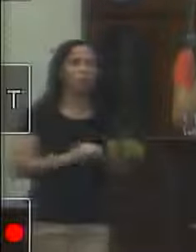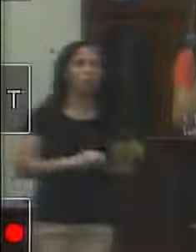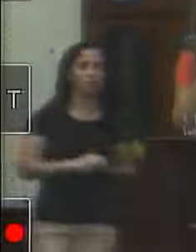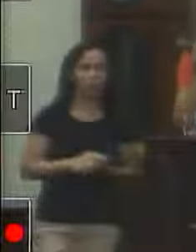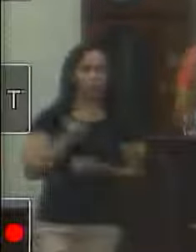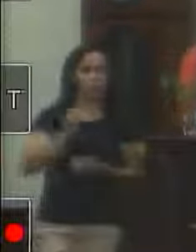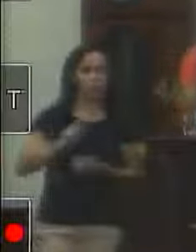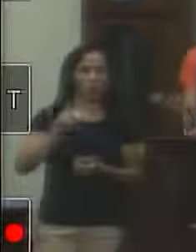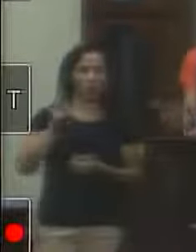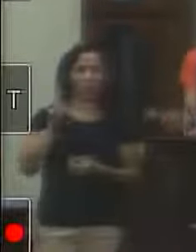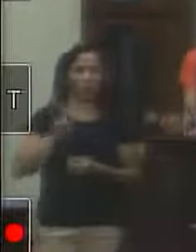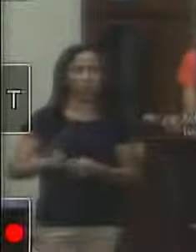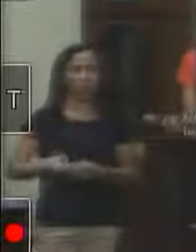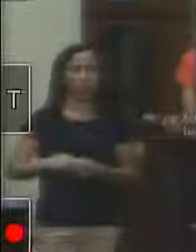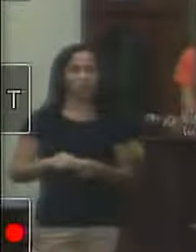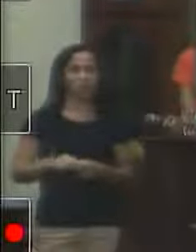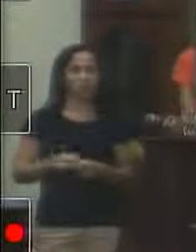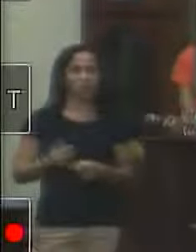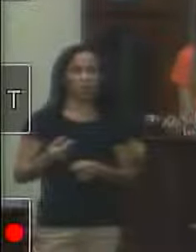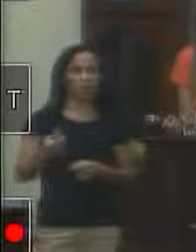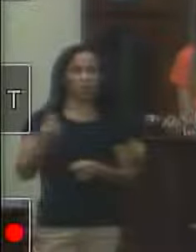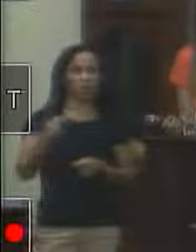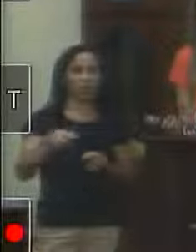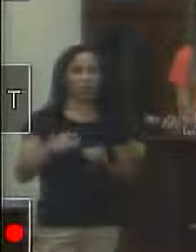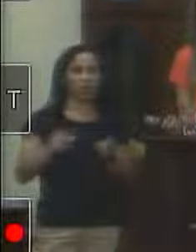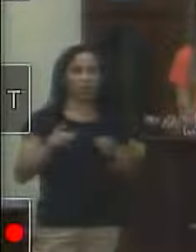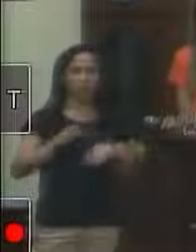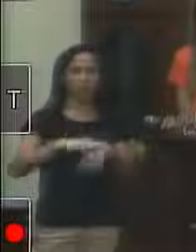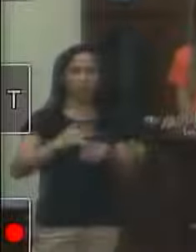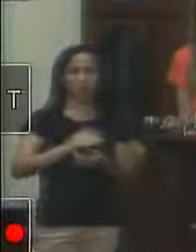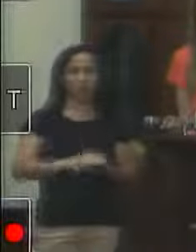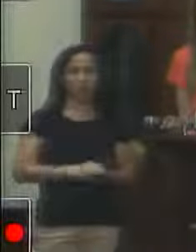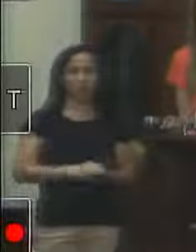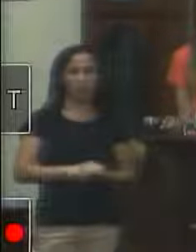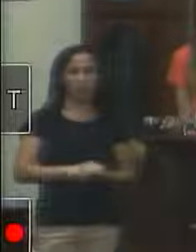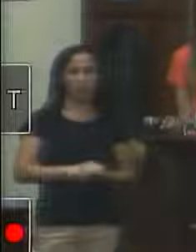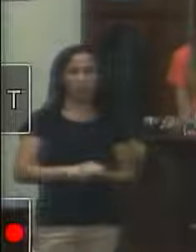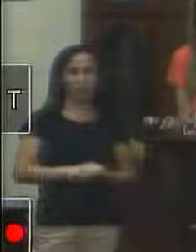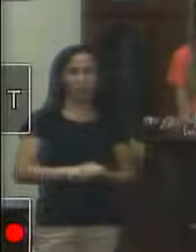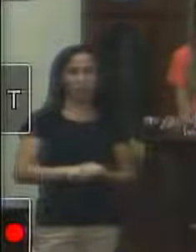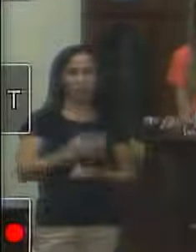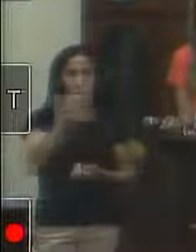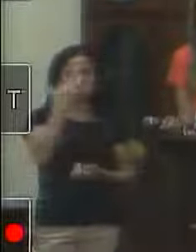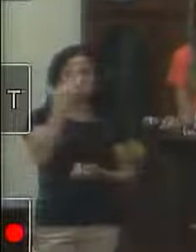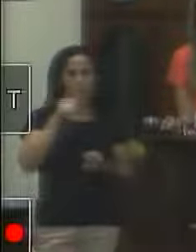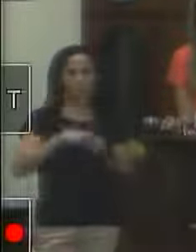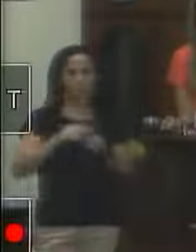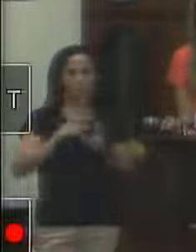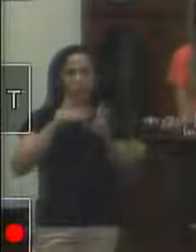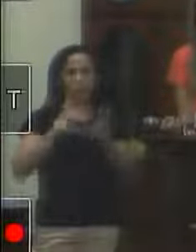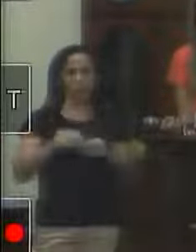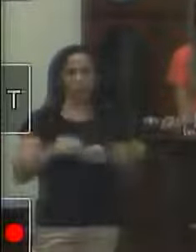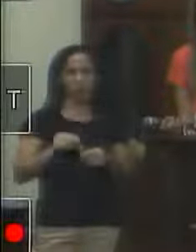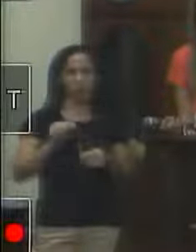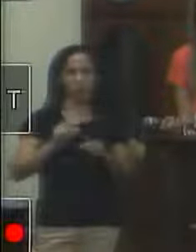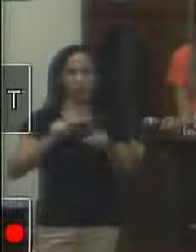única vez que eles arrecadam mais, que eles vendem mais, são em festas assim. Ou seja, qual